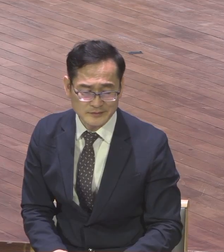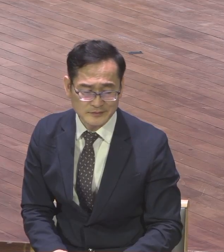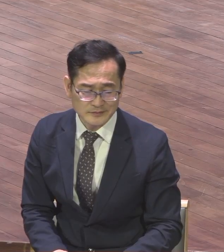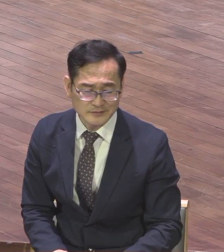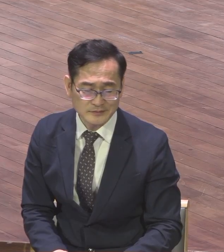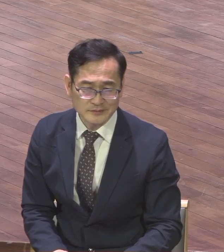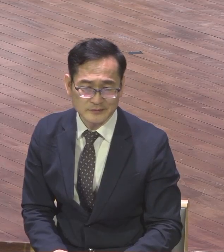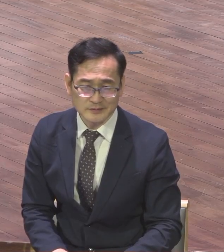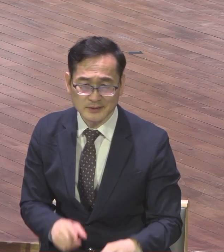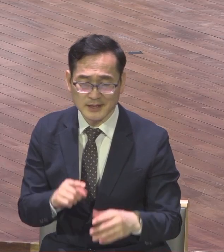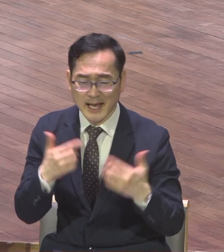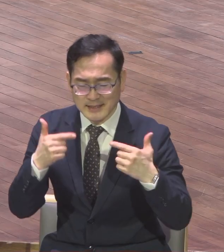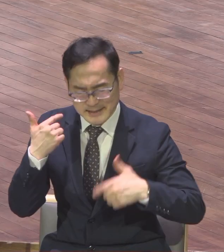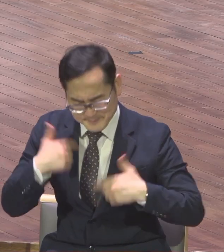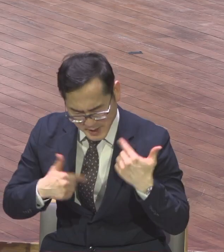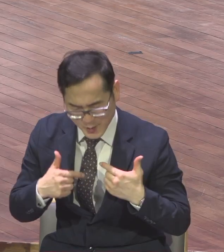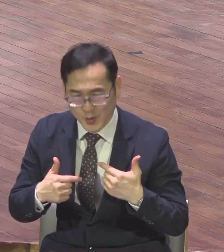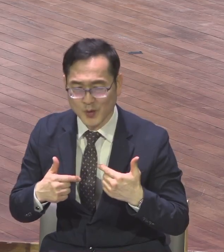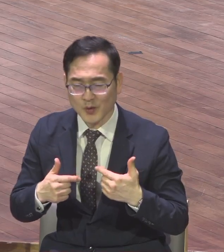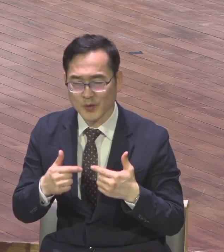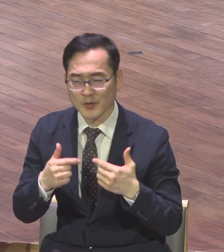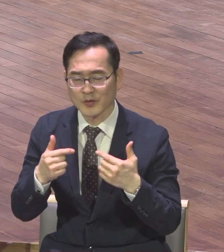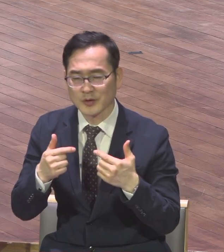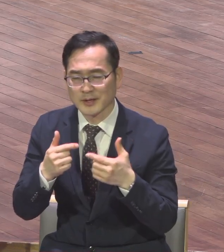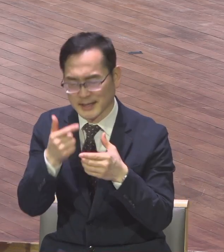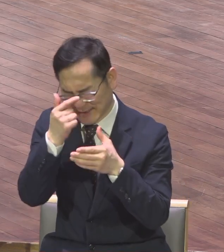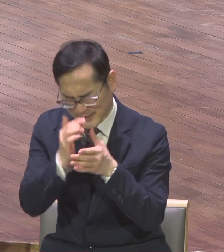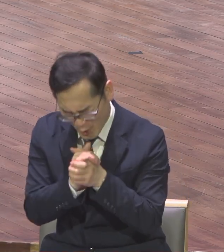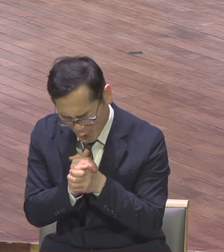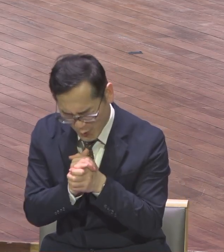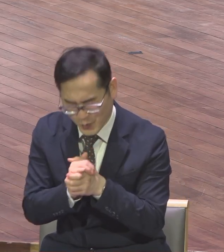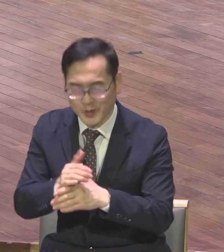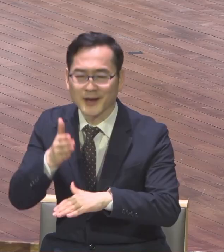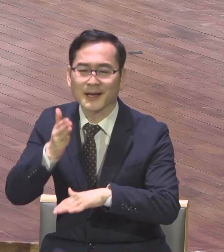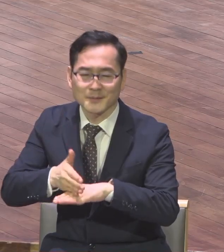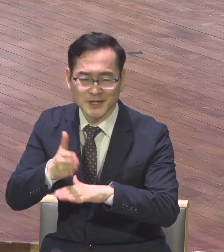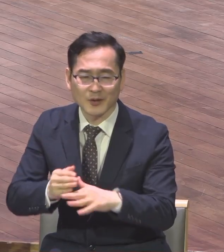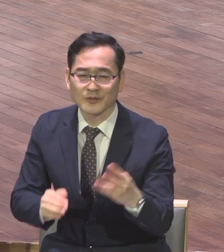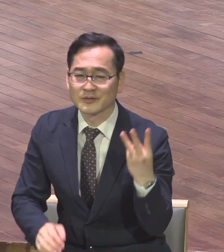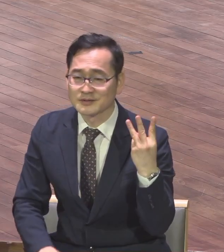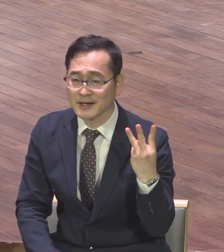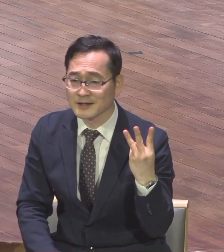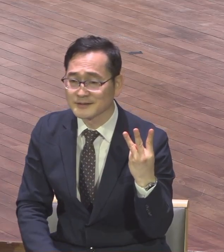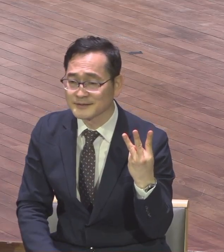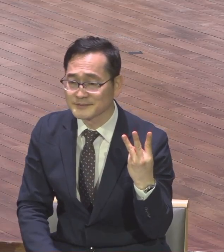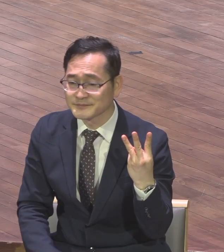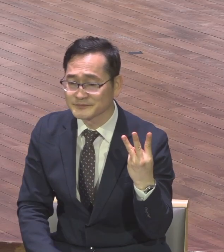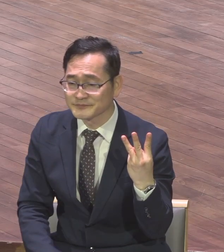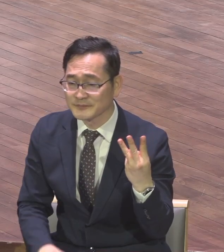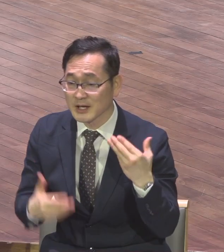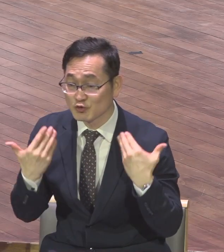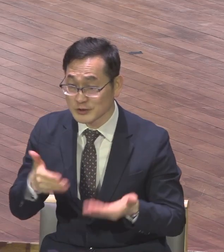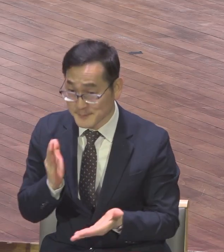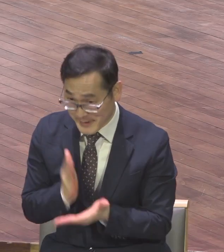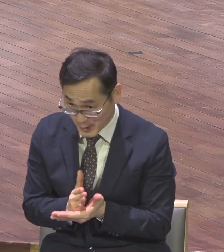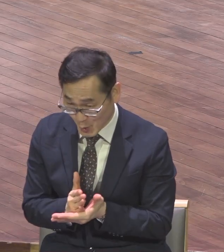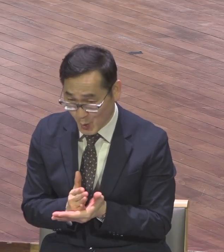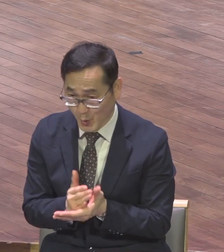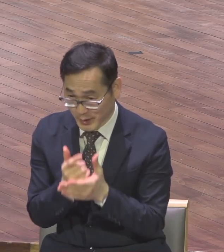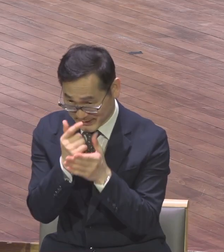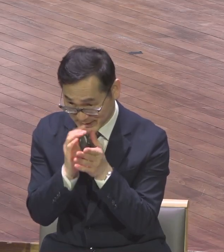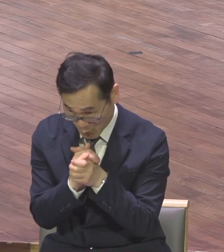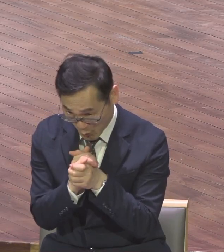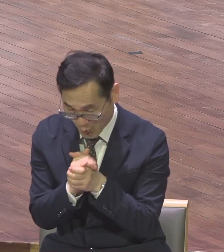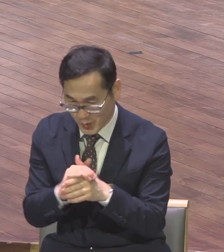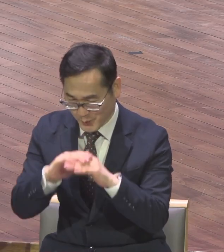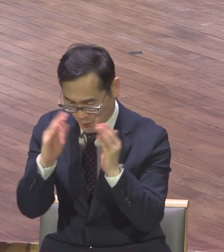범사 감사하는 것이다. 자, 항상 쉬지 말고 범사라는 이 표현에는요,